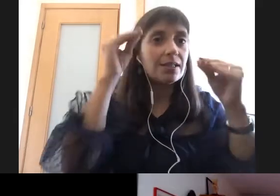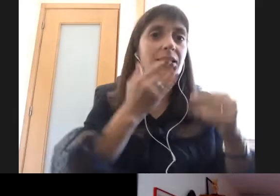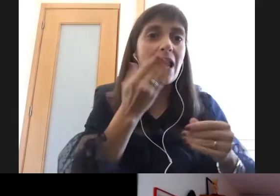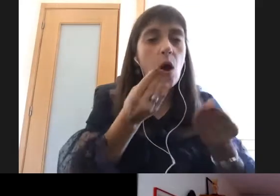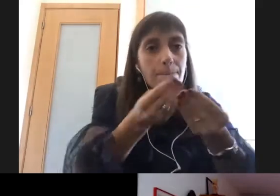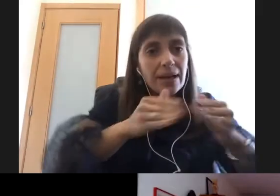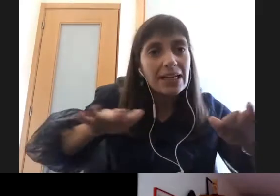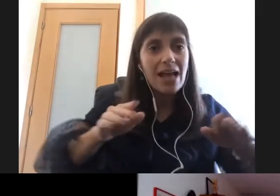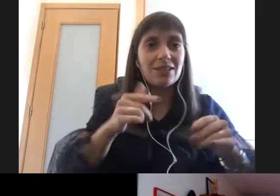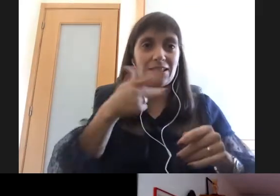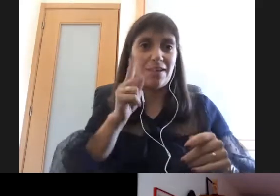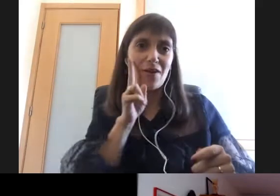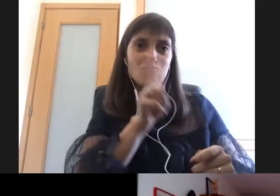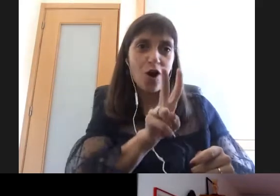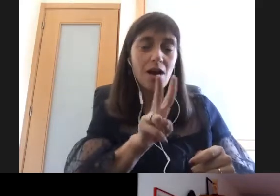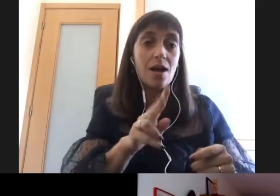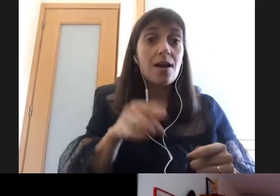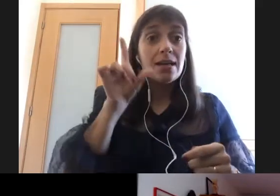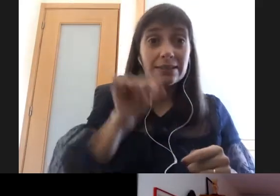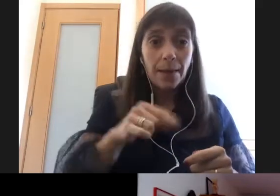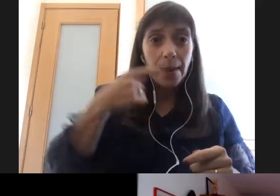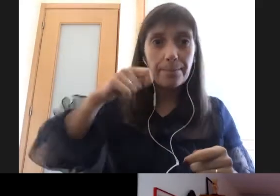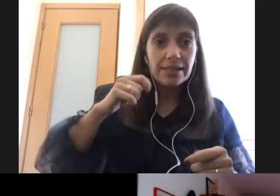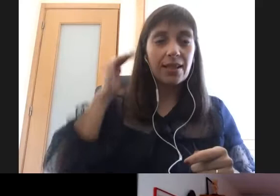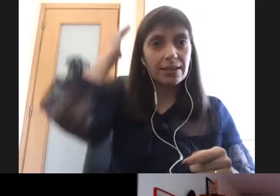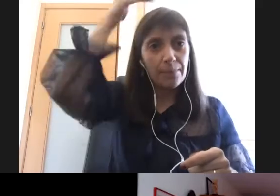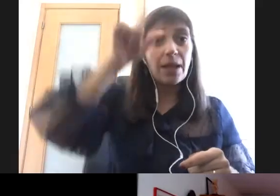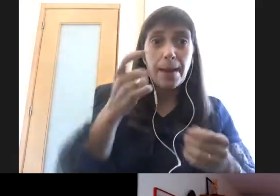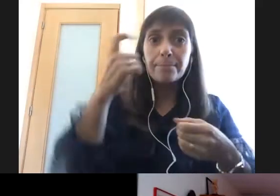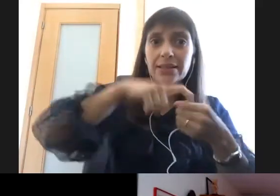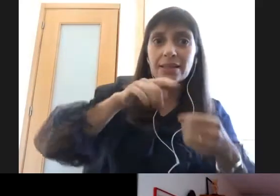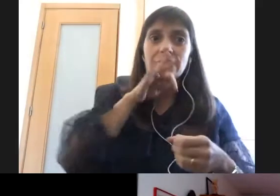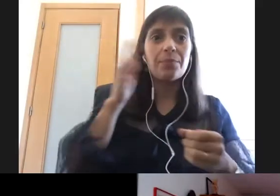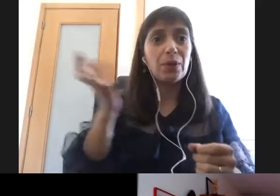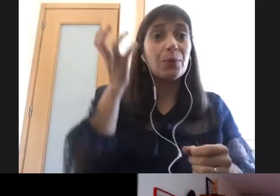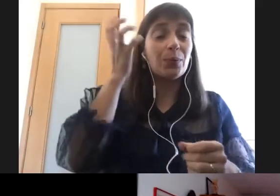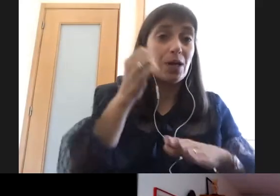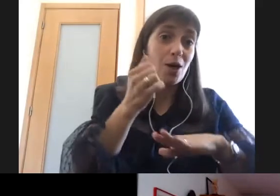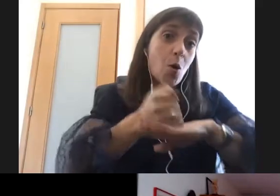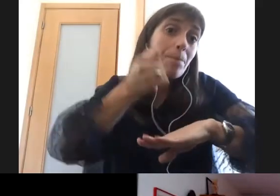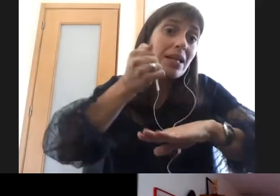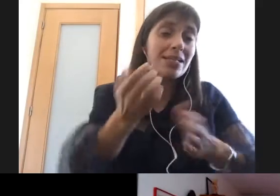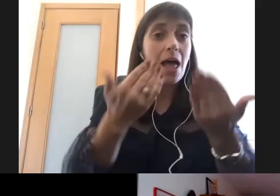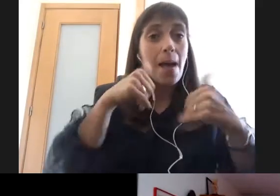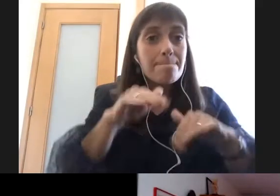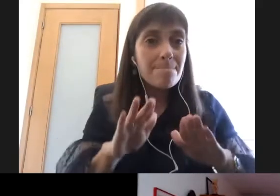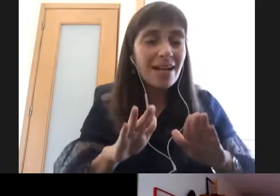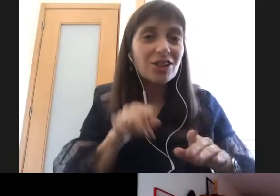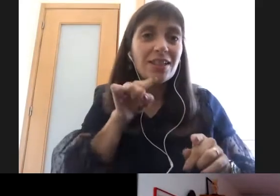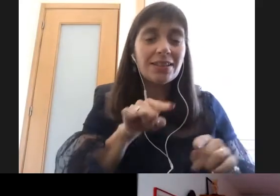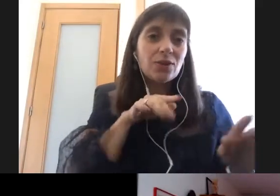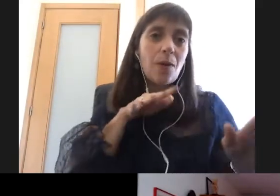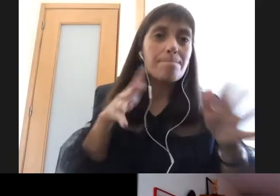televisão. E ele também é de uma família, de alguma nobreza. Mas tudo isso cá soa mais ou menos